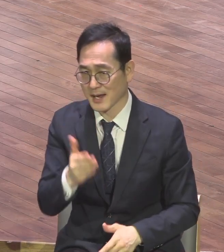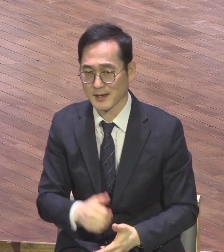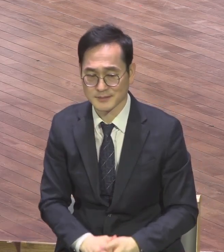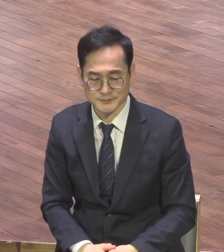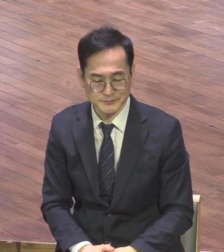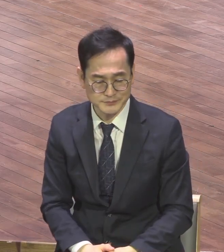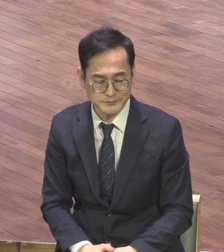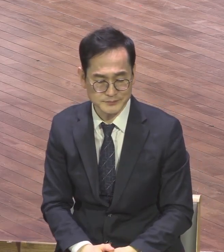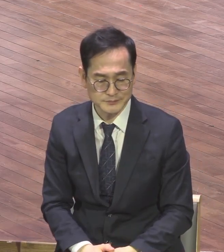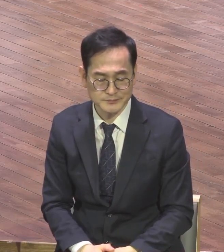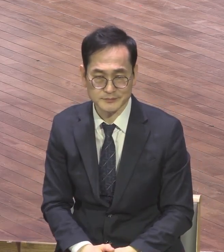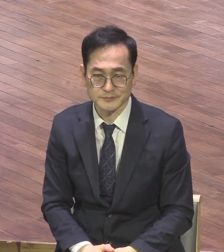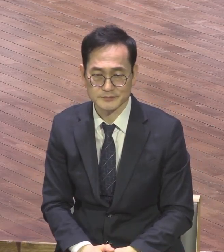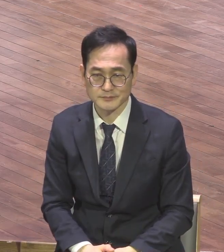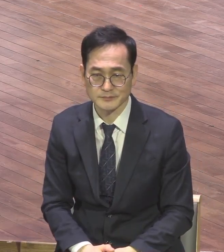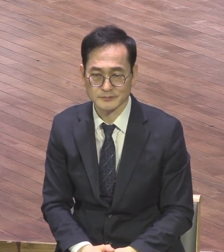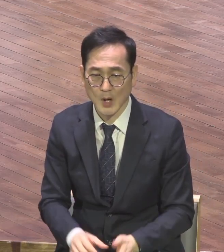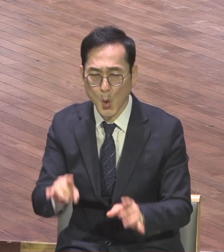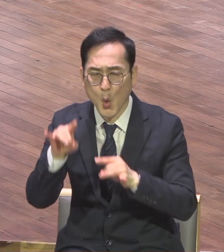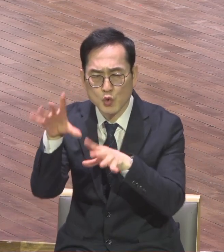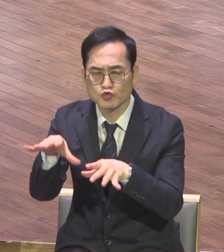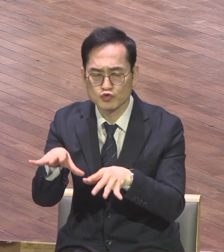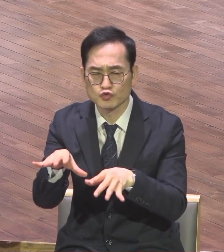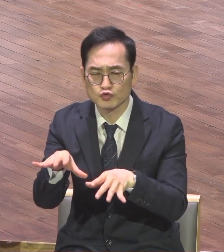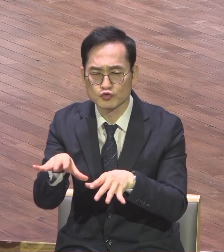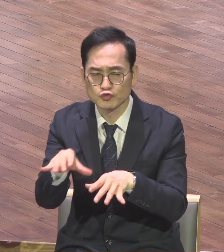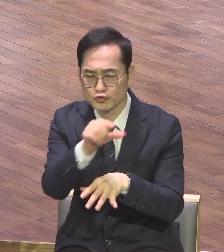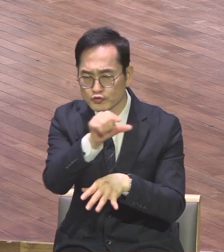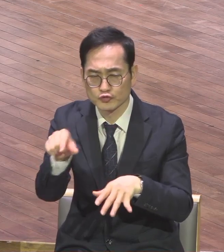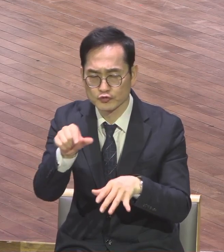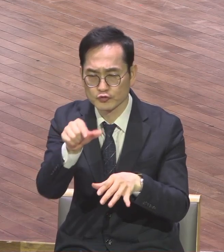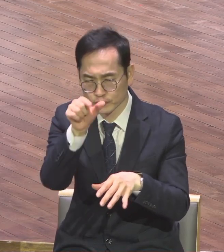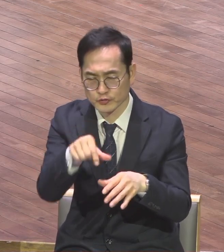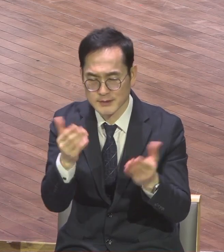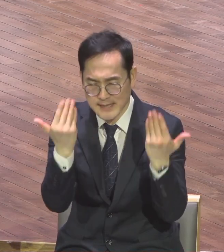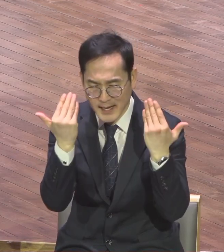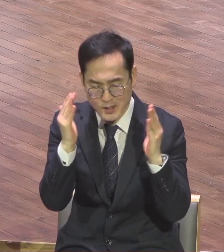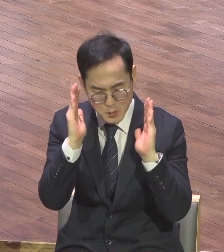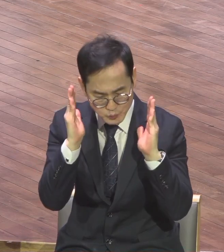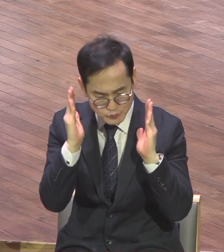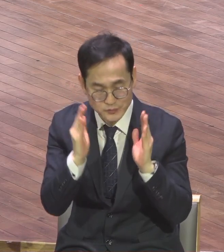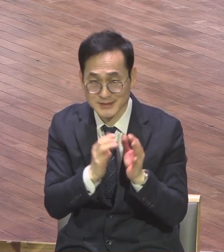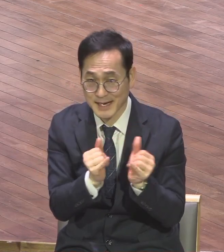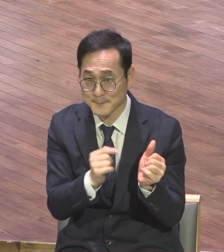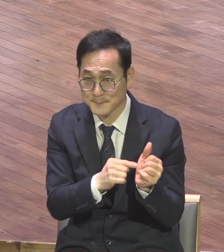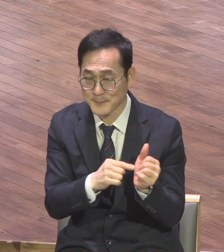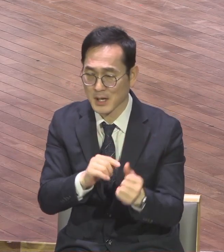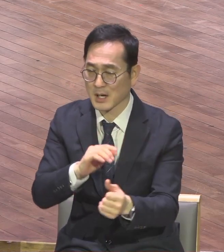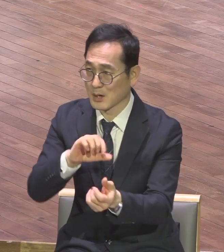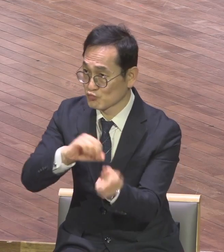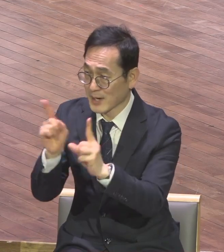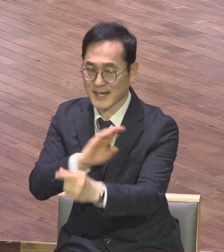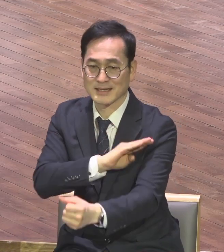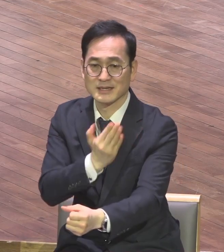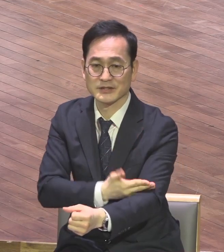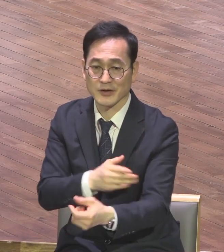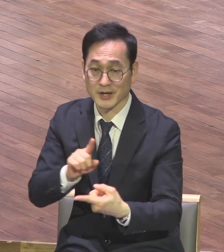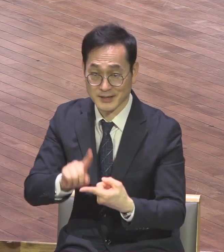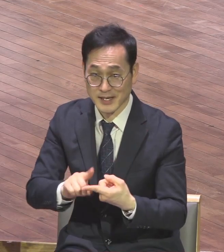호주 출신의 유명한 신학자입니다. 레온 모리스. 이 부활의 능력에 대해서 이렇게 고백했습니다.